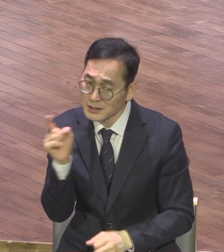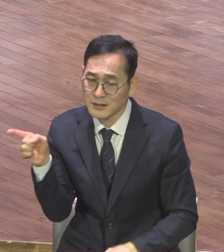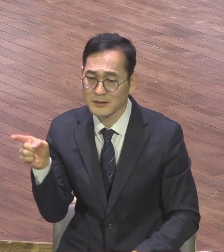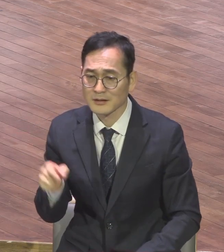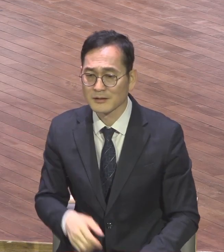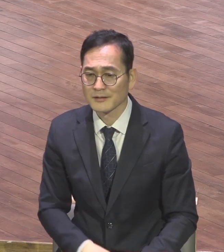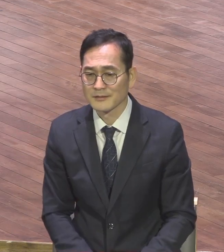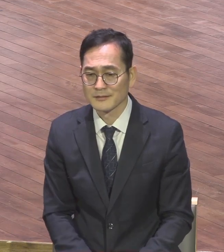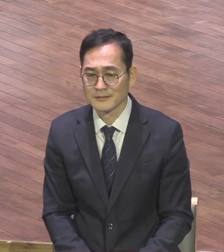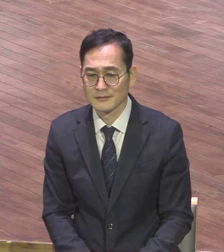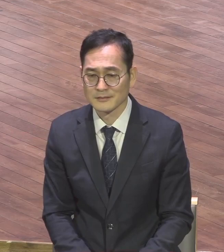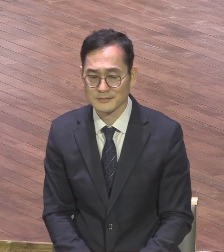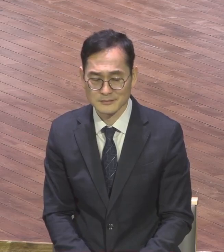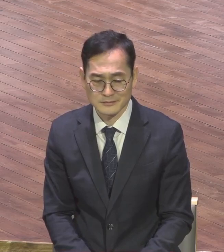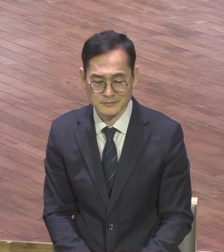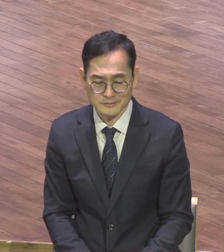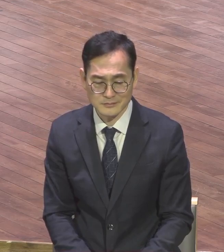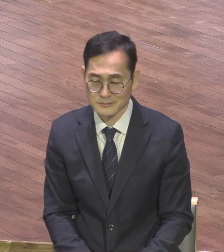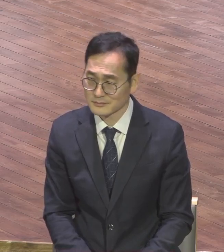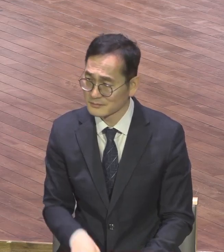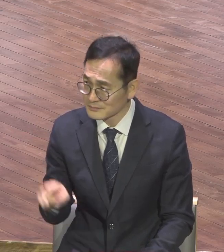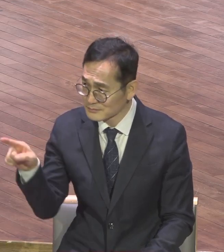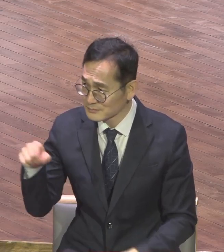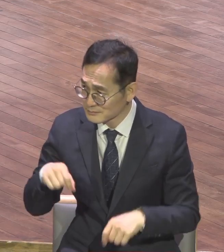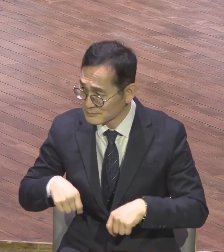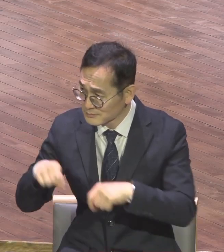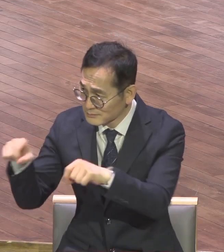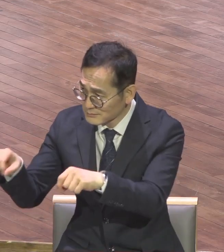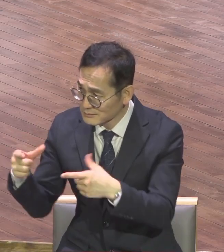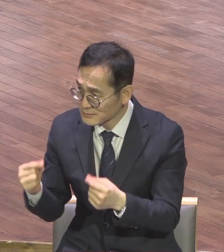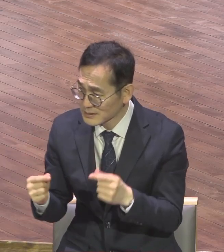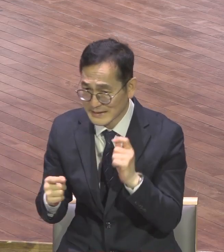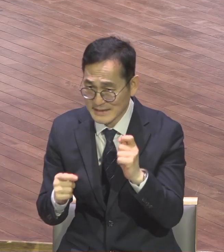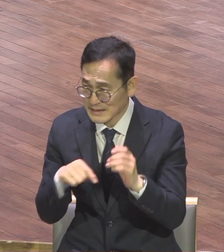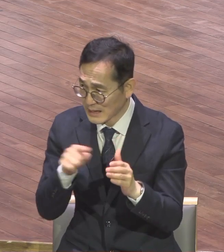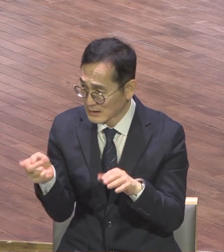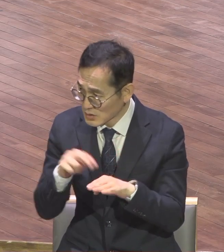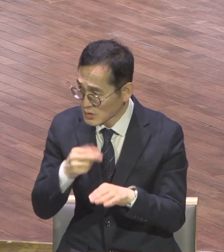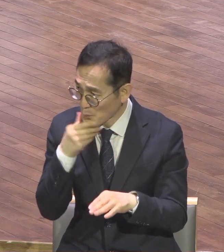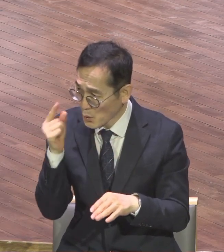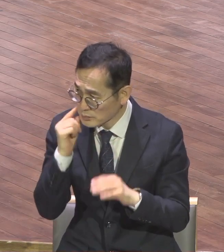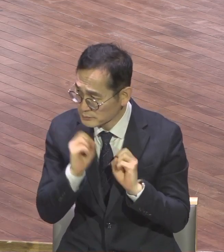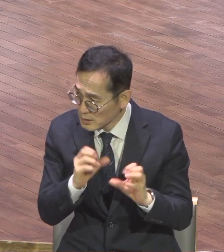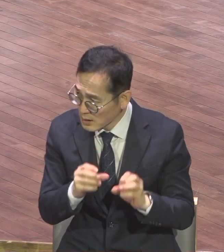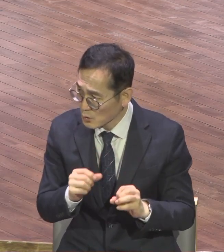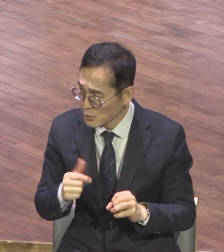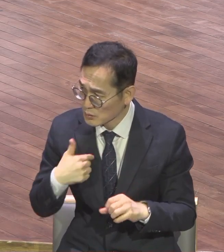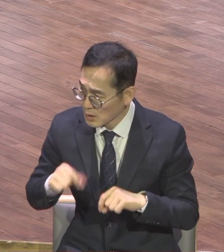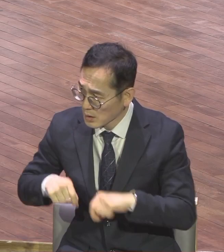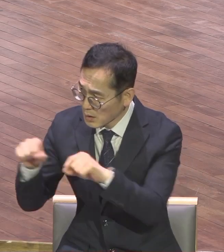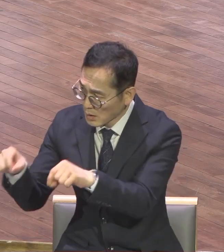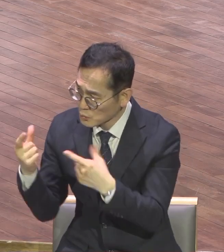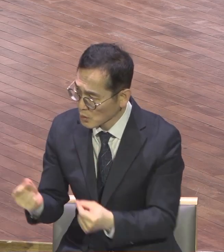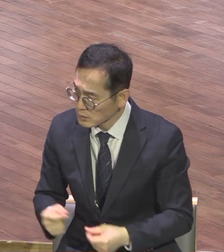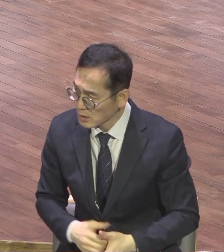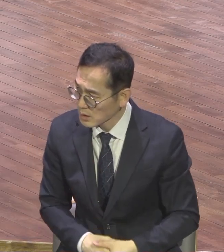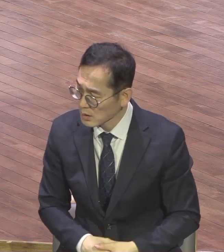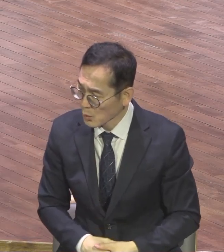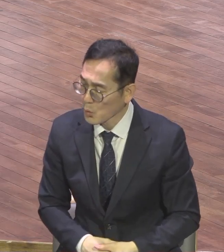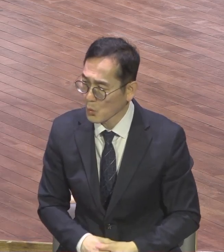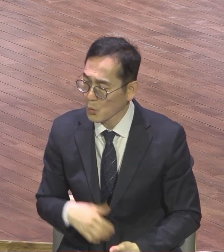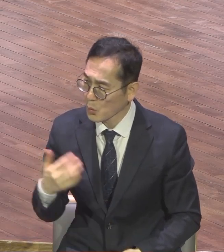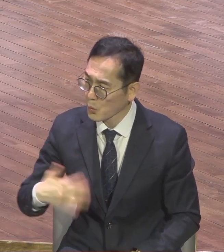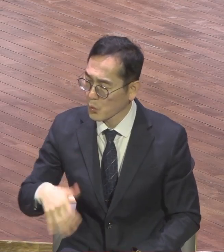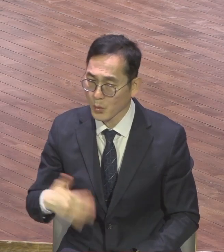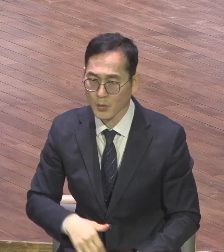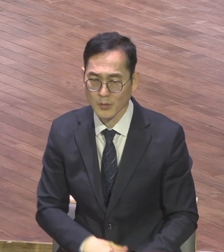내가 들으면서 어쩌 내가 하는 걸 그대로 하냐. 뭐 택시 타면 택시 타 복음 전하고. 그 양심이 신앙,